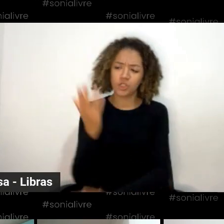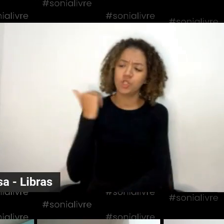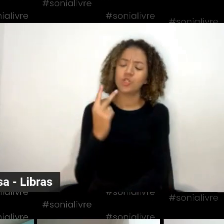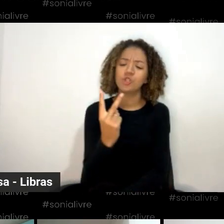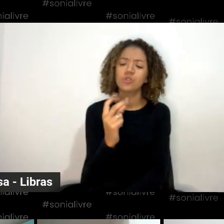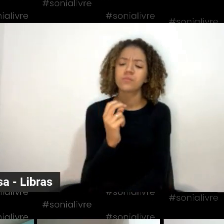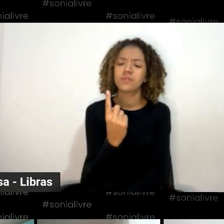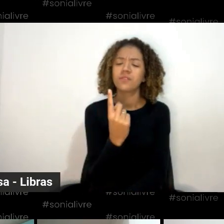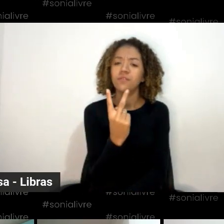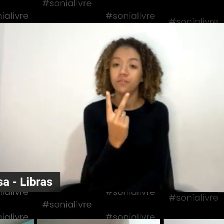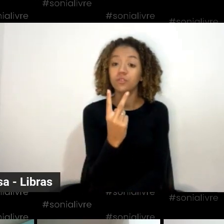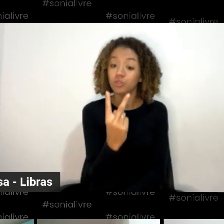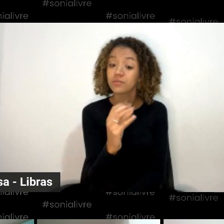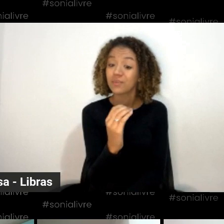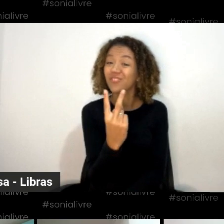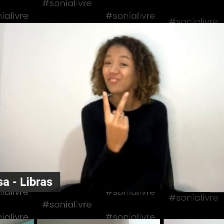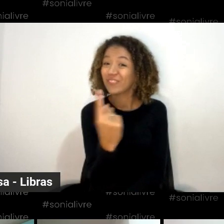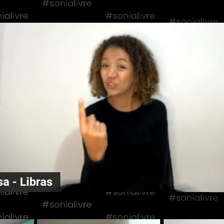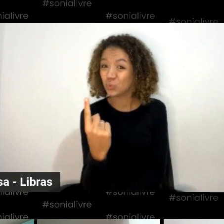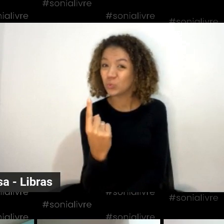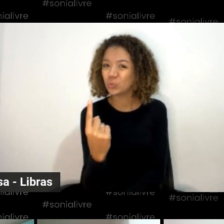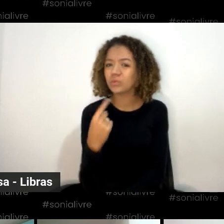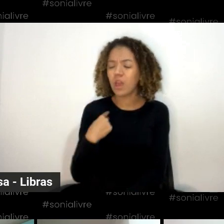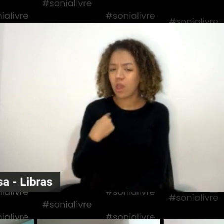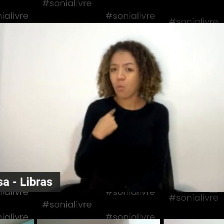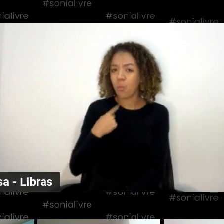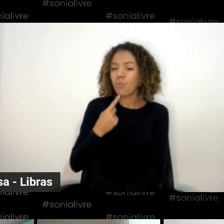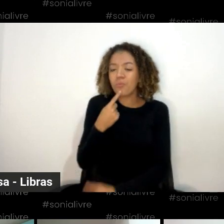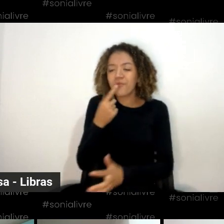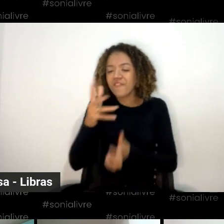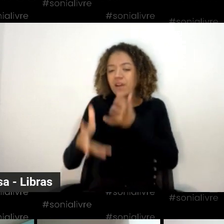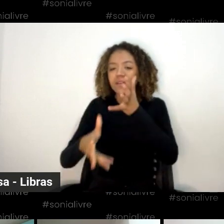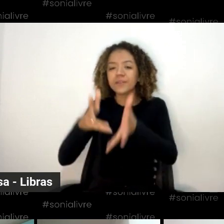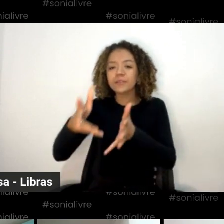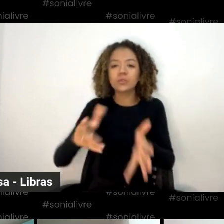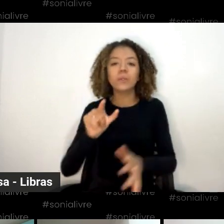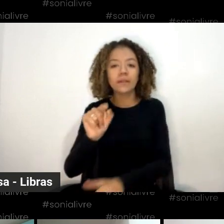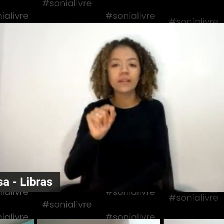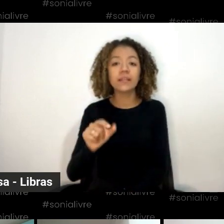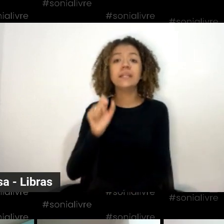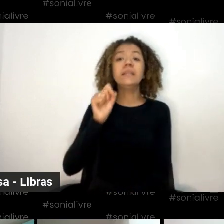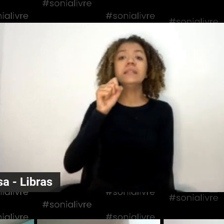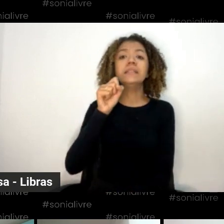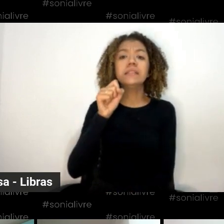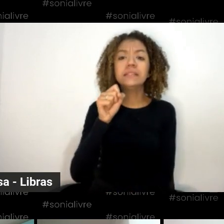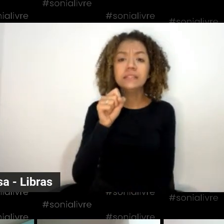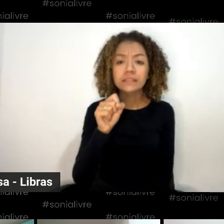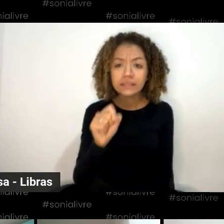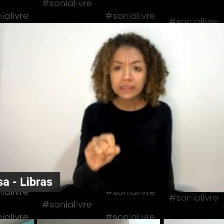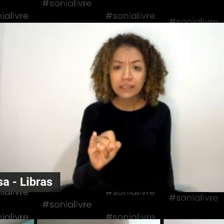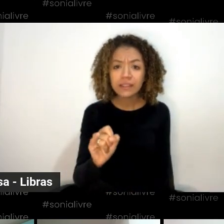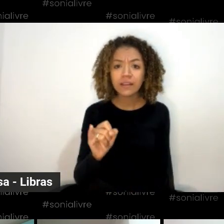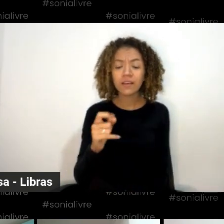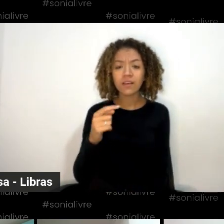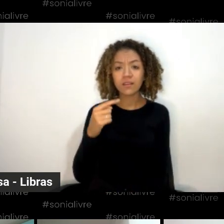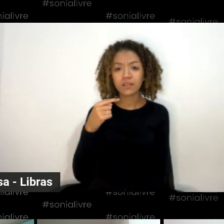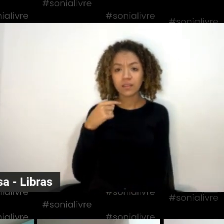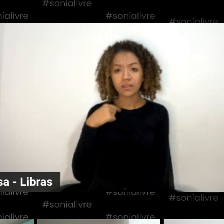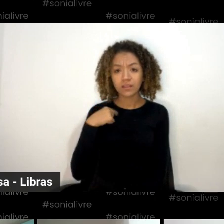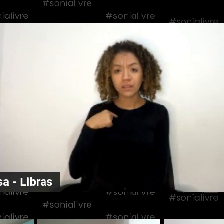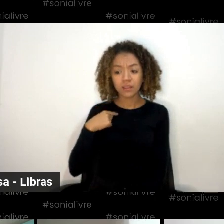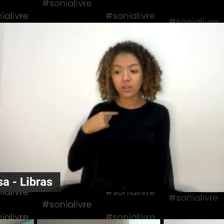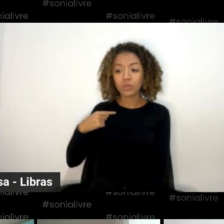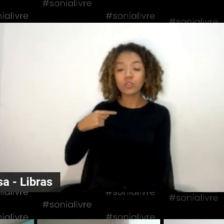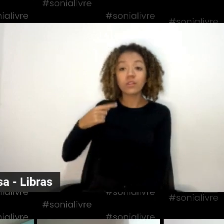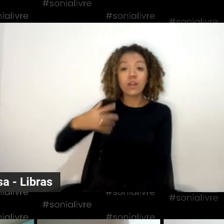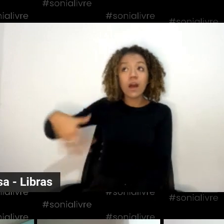uma citação que eu fiz numa revista, onde eu digo, se eu não durmo na área social,